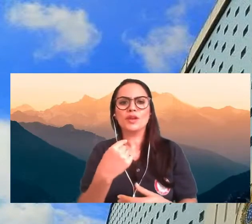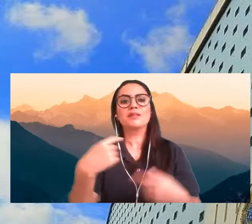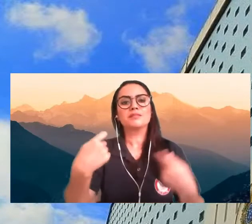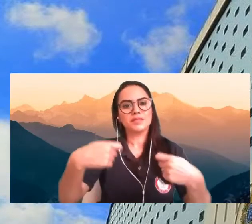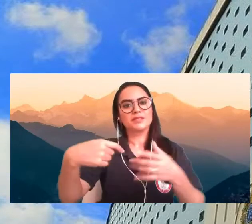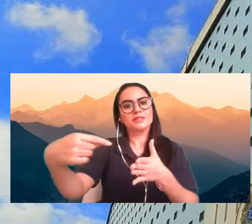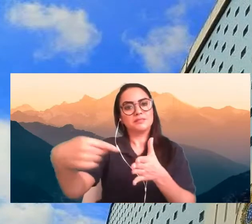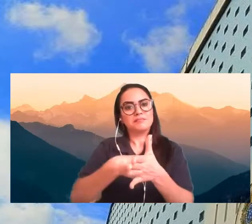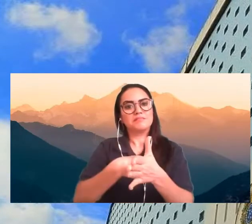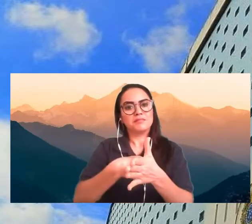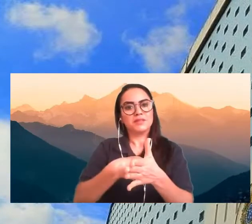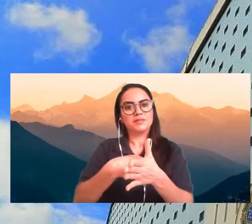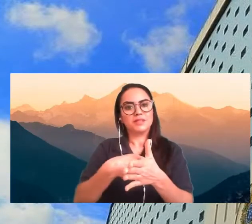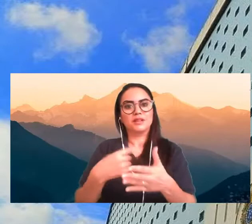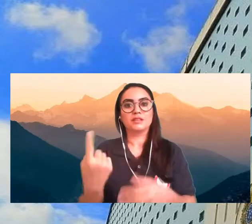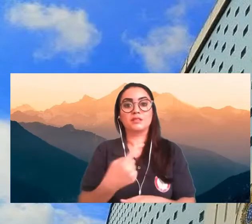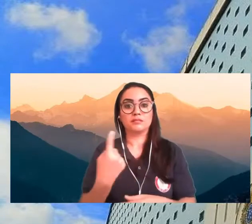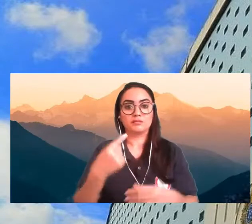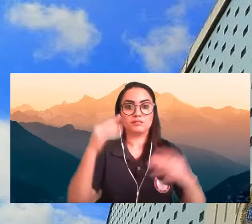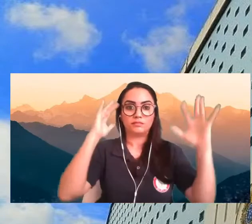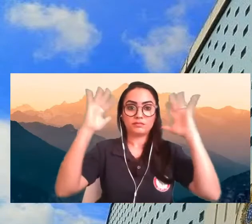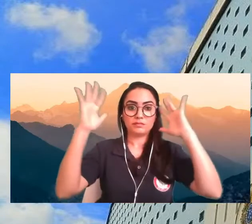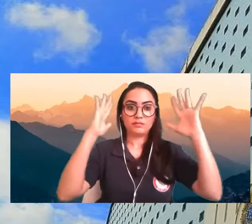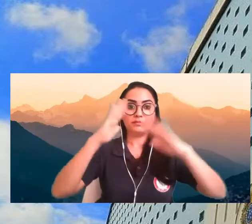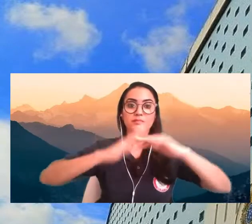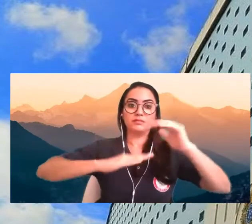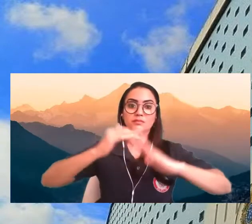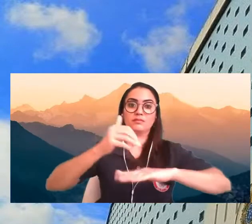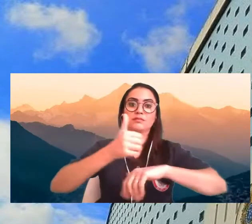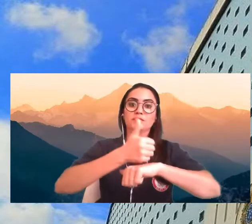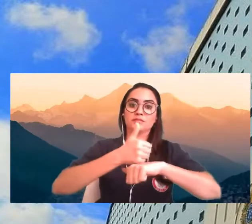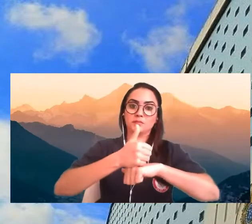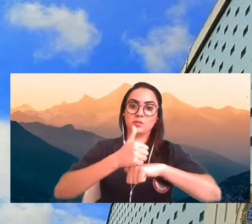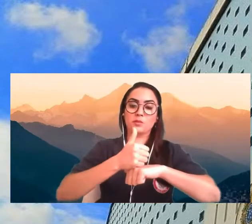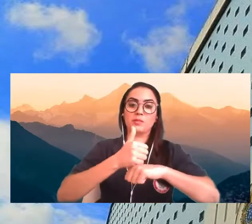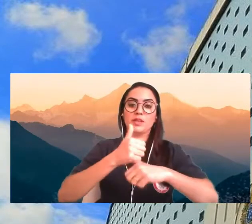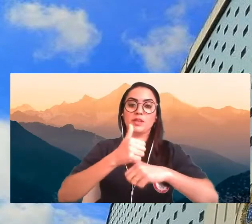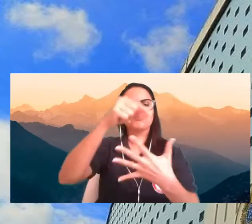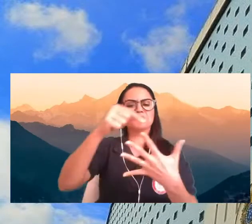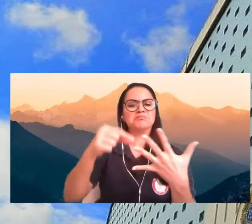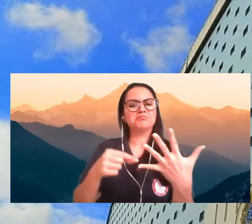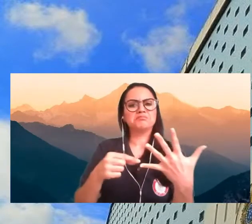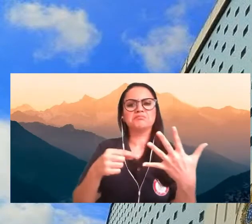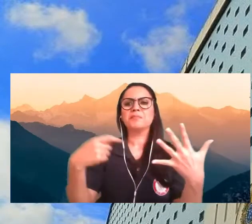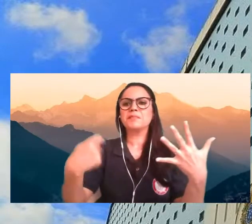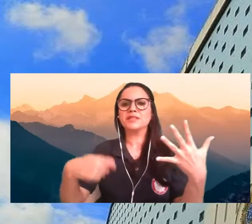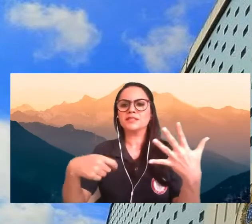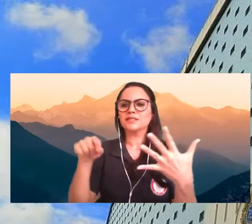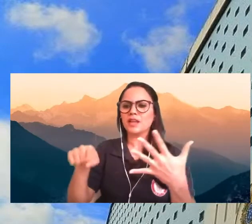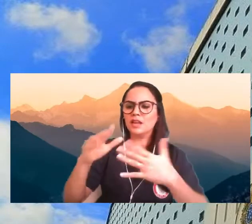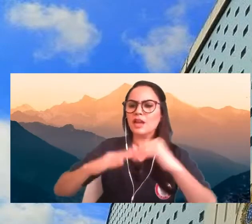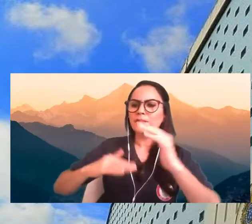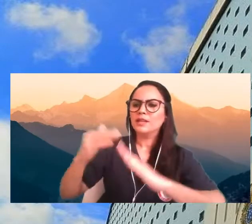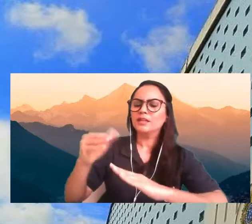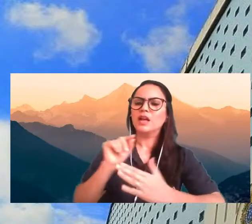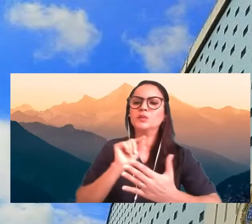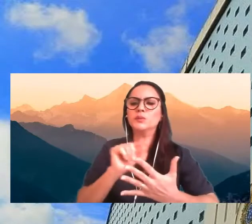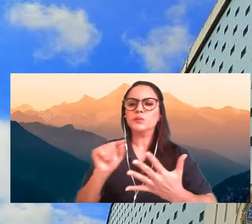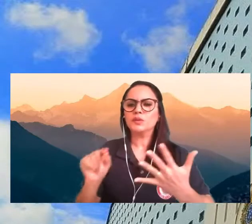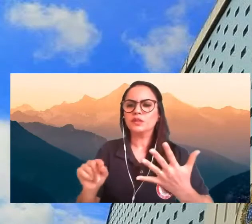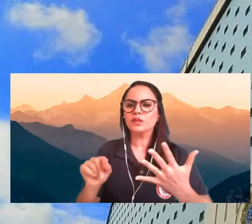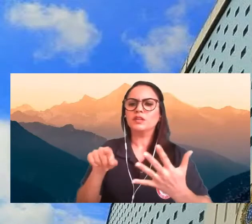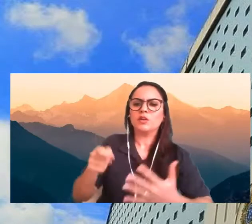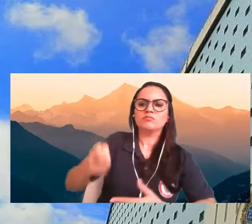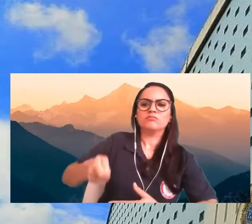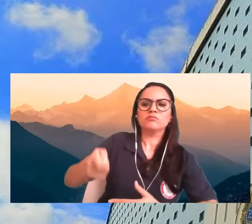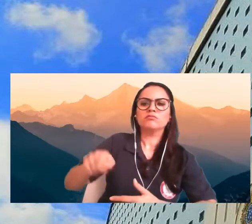Então, vamos refletir sobre as competências e ver quais as competências que nós exigimos dos nossos alunos. Se é só fazer